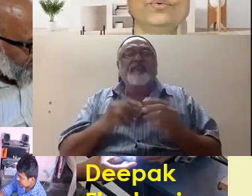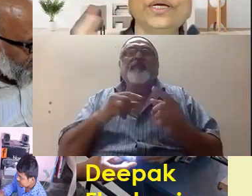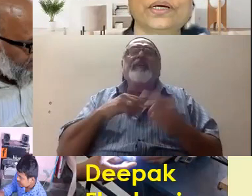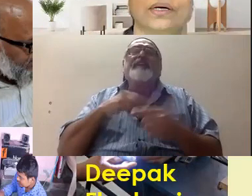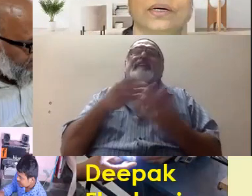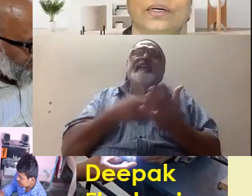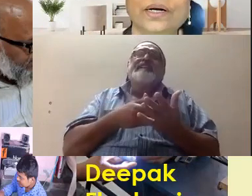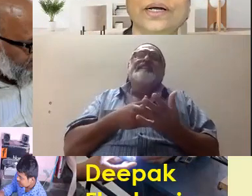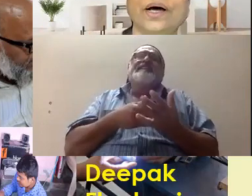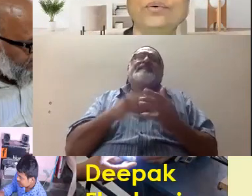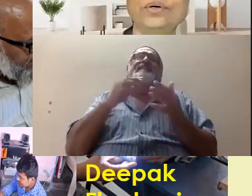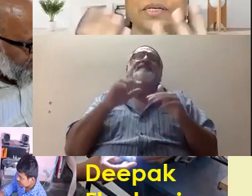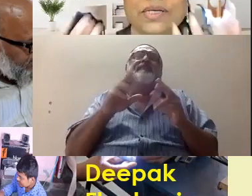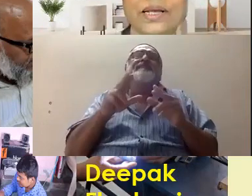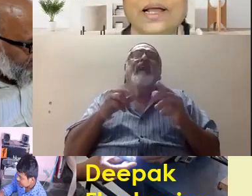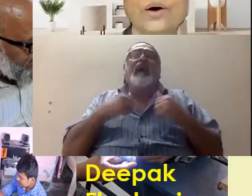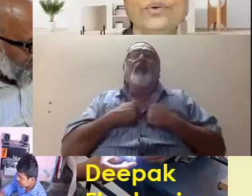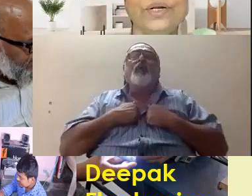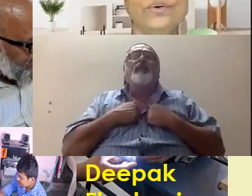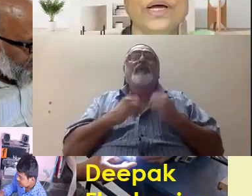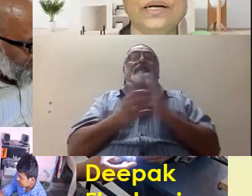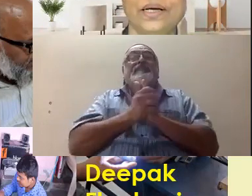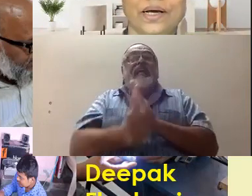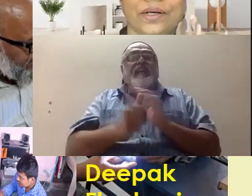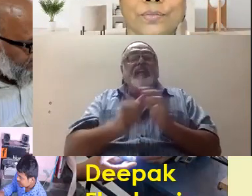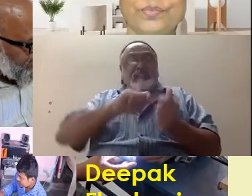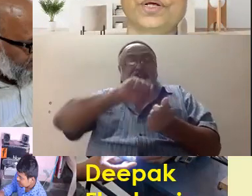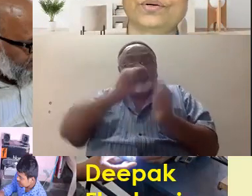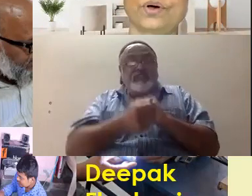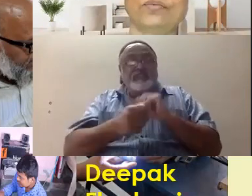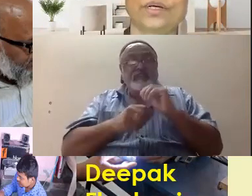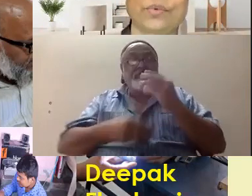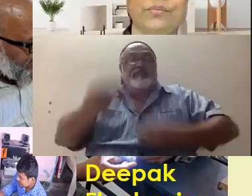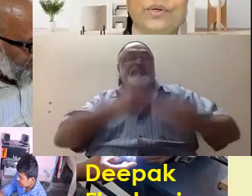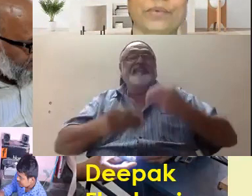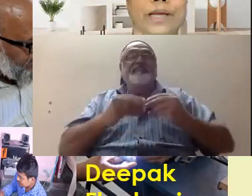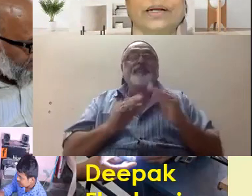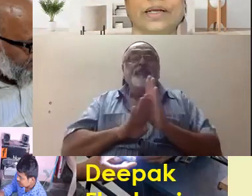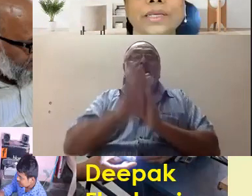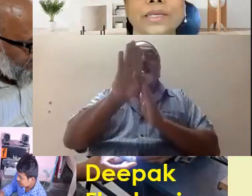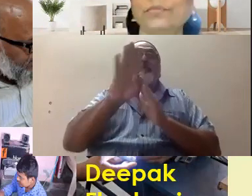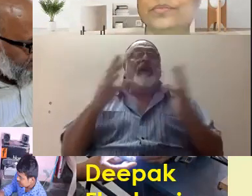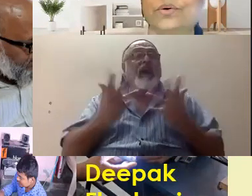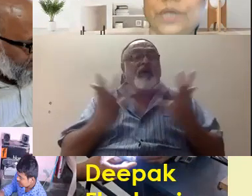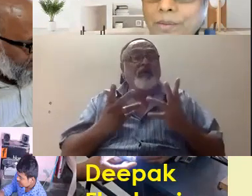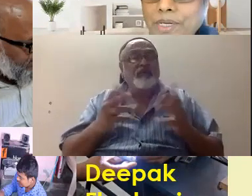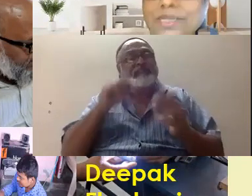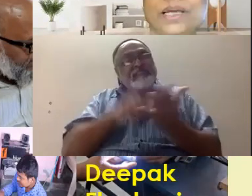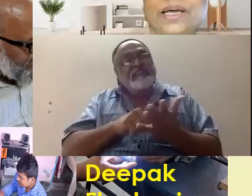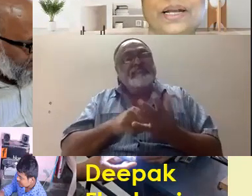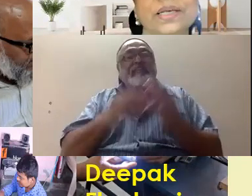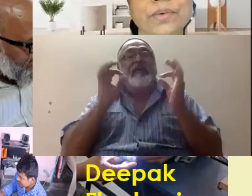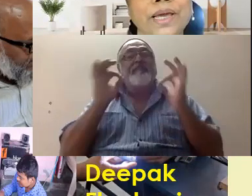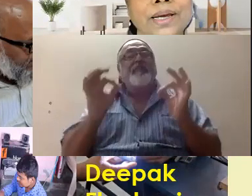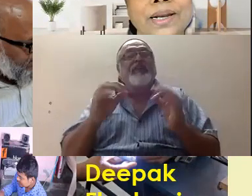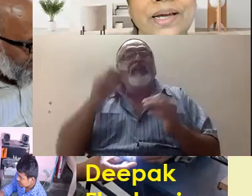डू वी टर्न अराउंड अ स्किल, हाउ डू वी लुक एट यू नो सॉल्विंग अ प्रॉब्लम. खैर ये सब जो भी आप नीचे देख